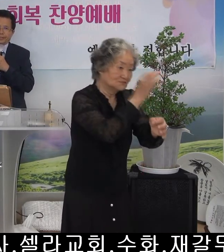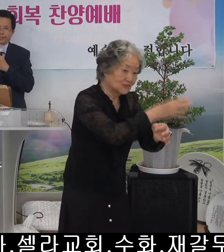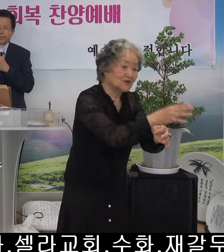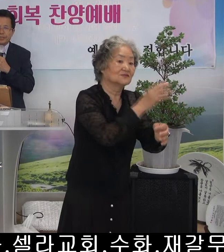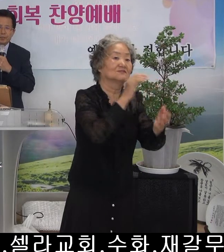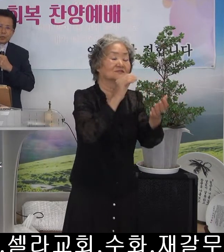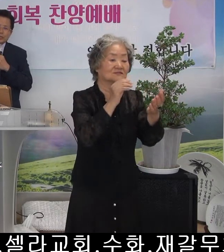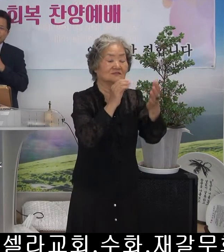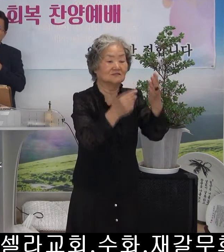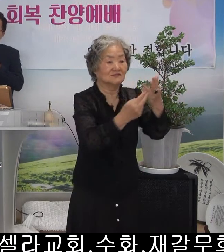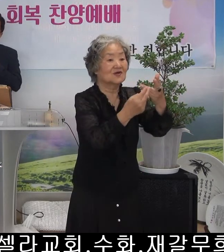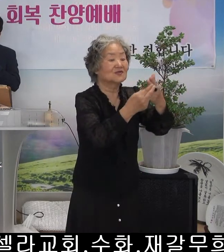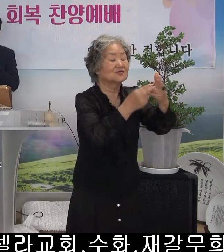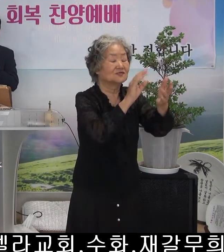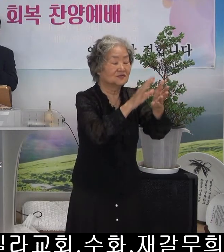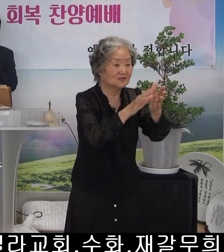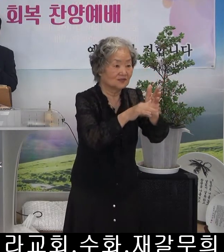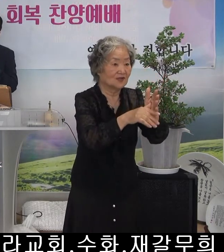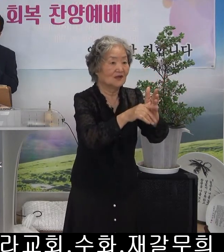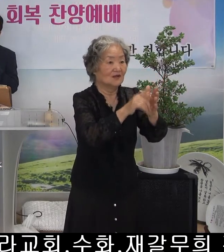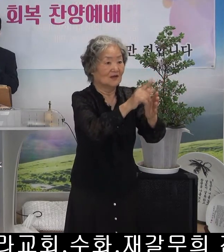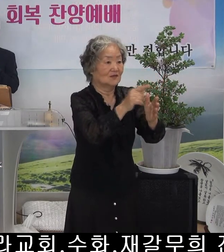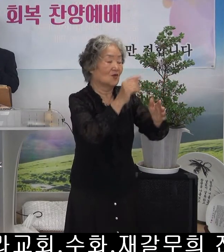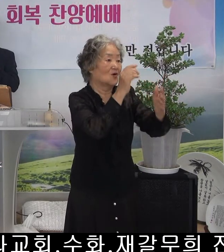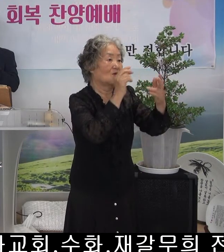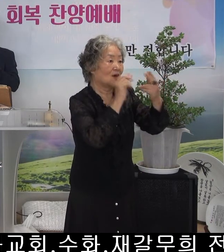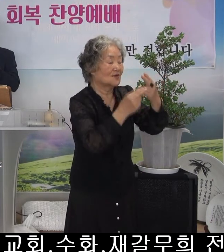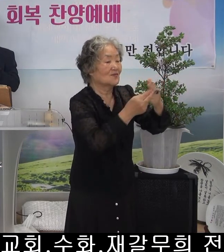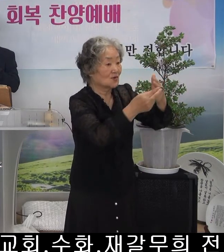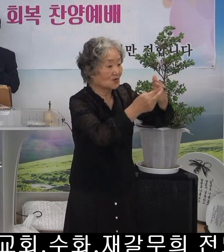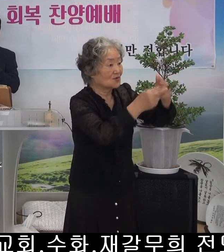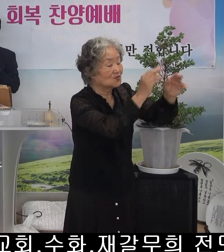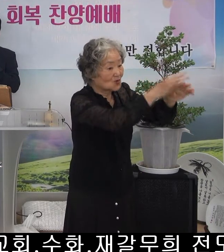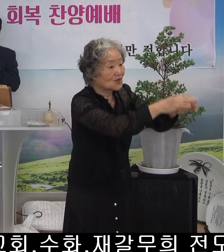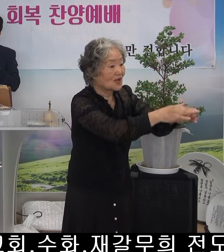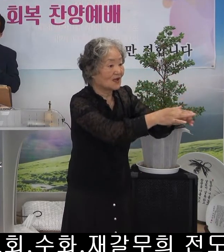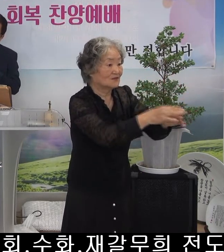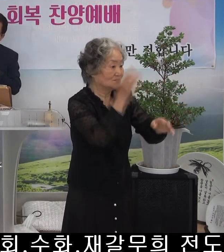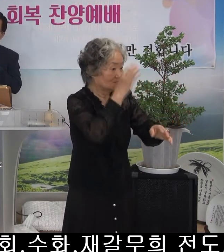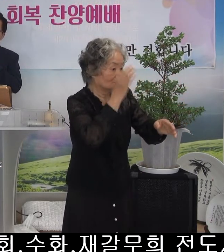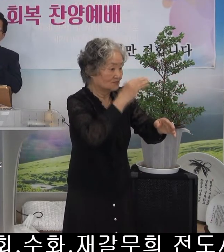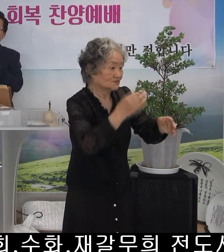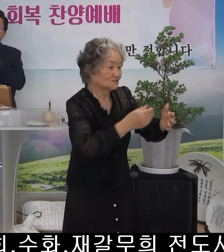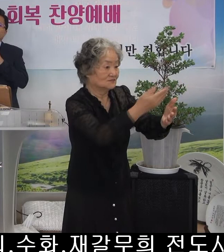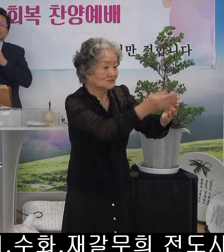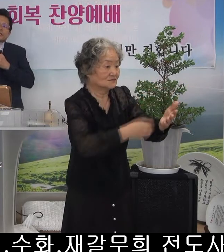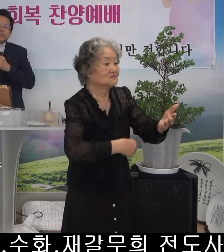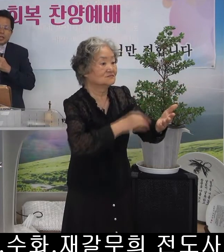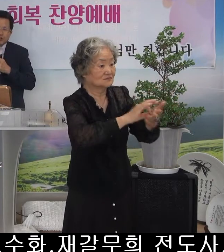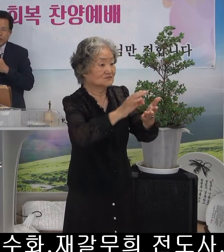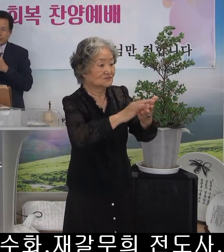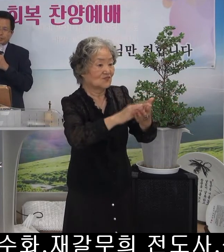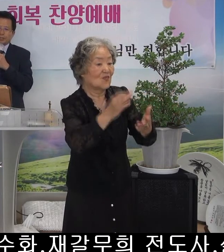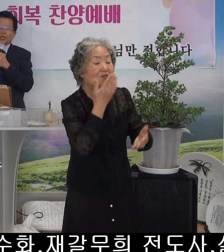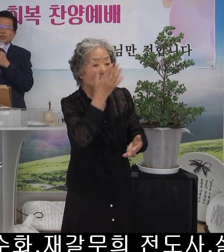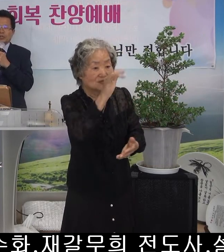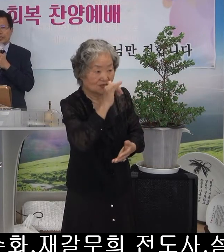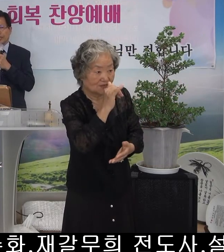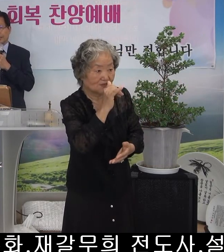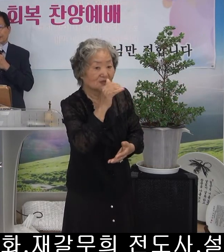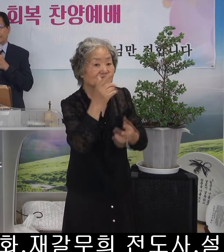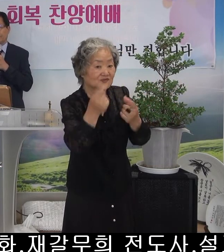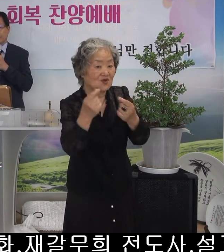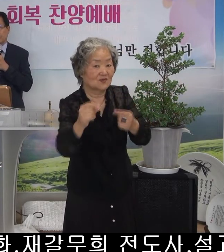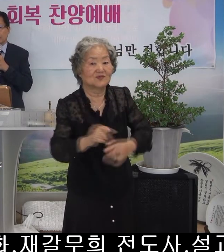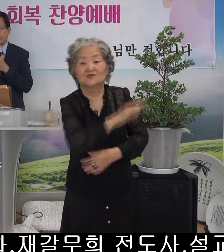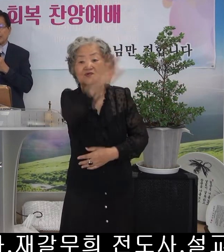것입니다. 이렇게 모든 저와 여러분들의 그 사회생활에 있어서의 관계망은 법이라고 하는 이 테두리 안에서